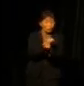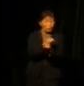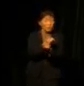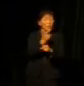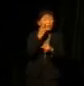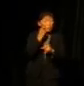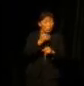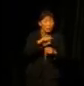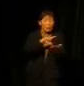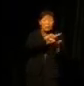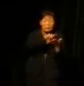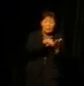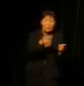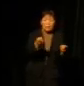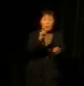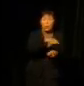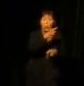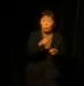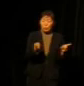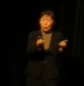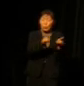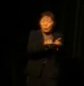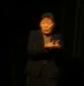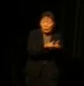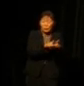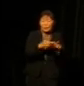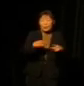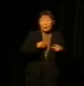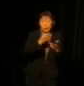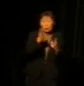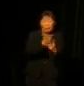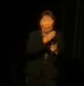と一緒に逃げればいいし、自分の判断で一人でも逃げる。例えば、